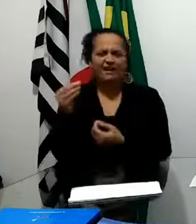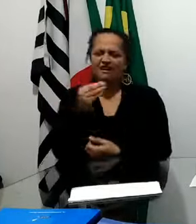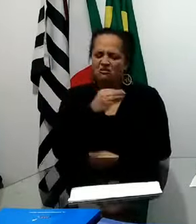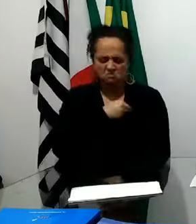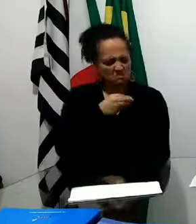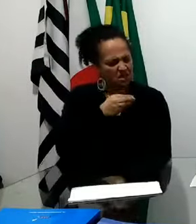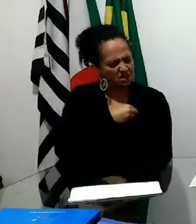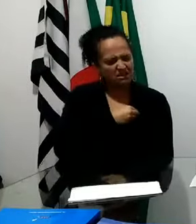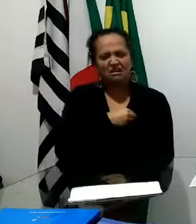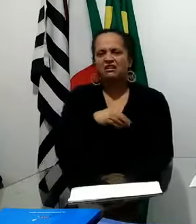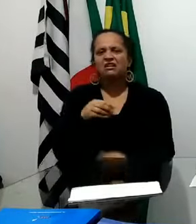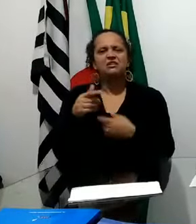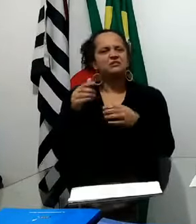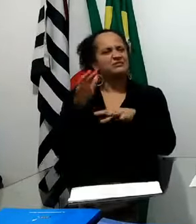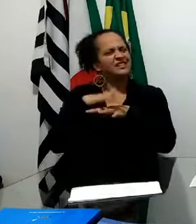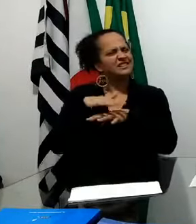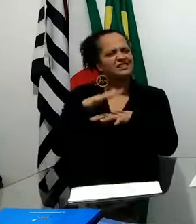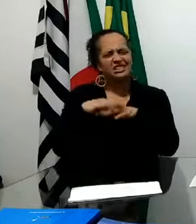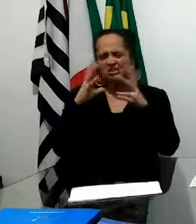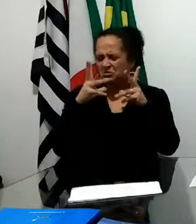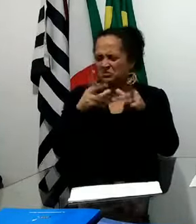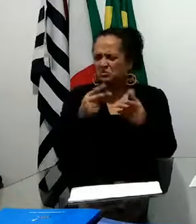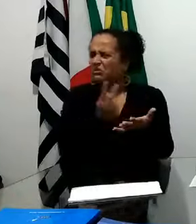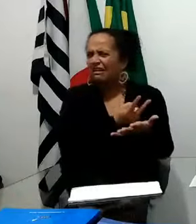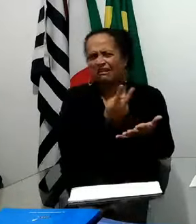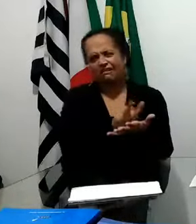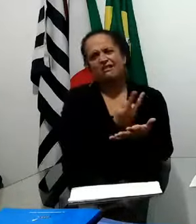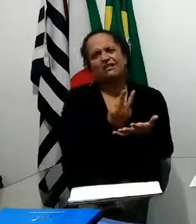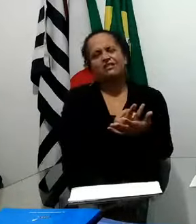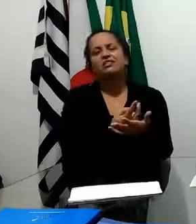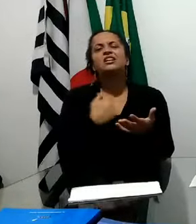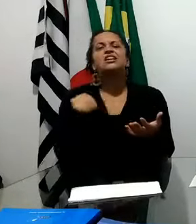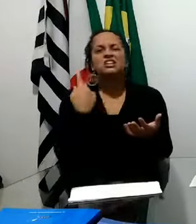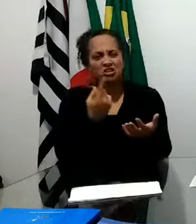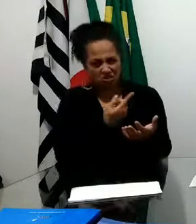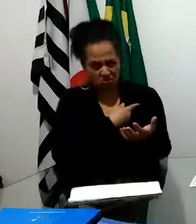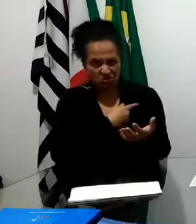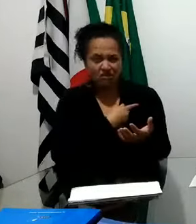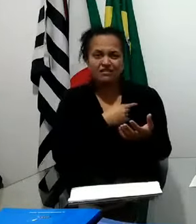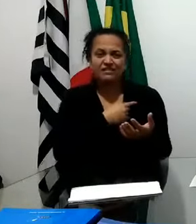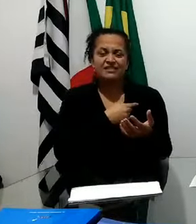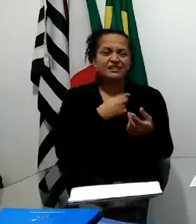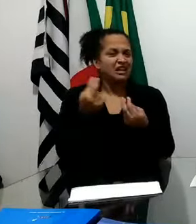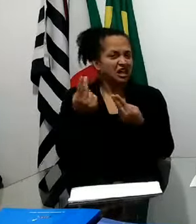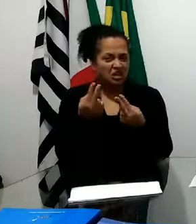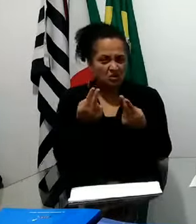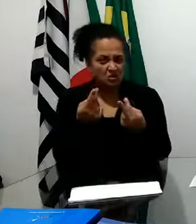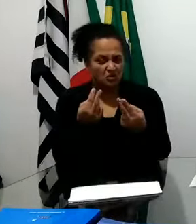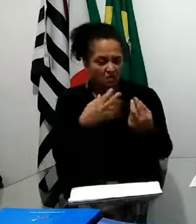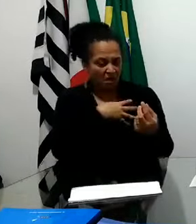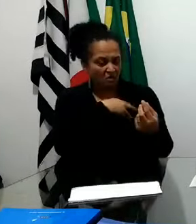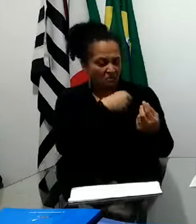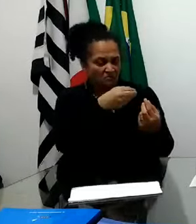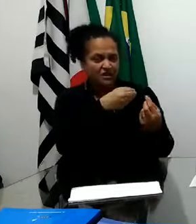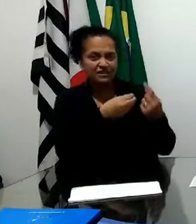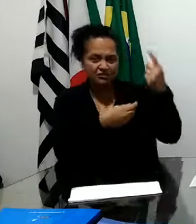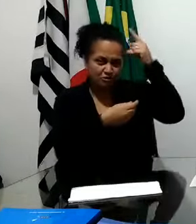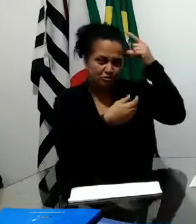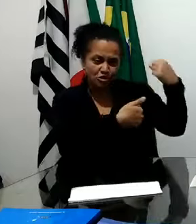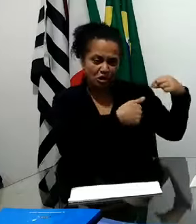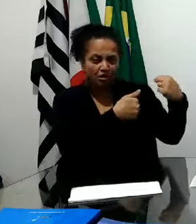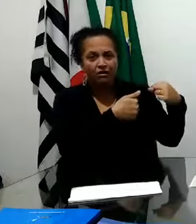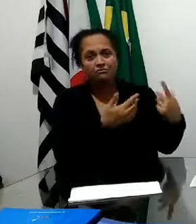da carne e dos nossos pensamentos. E nós éramos, por natureza, filhos da ira, como também os demais. Aí